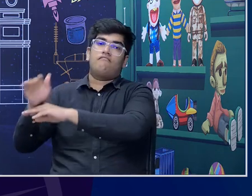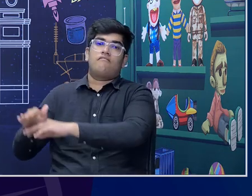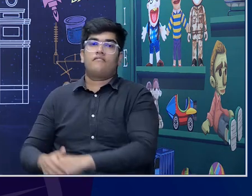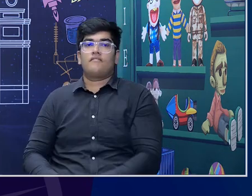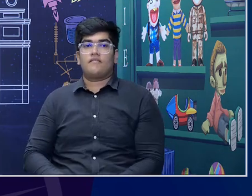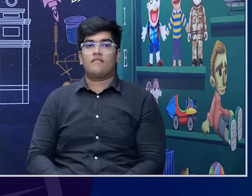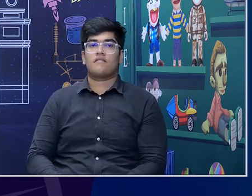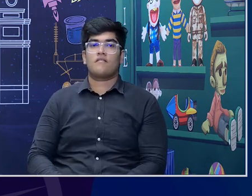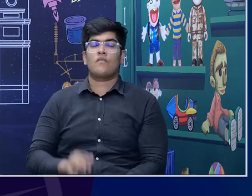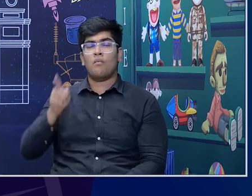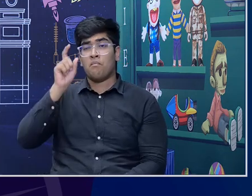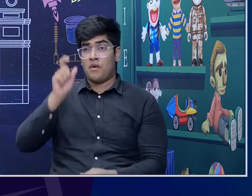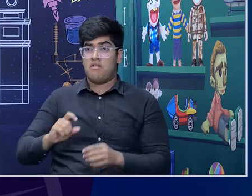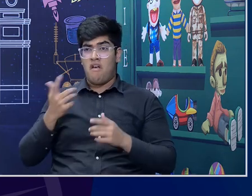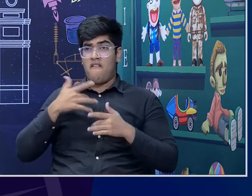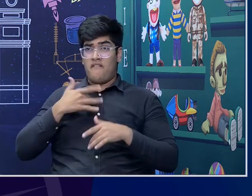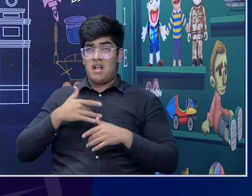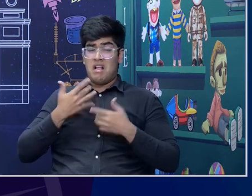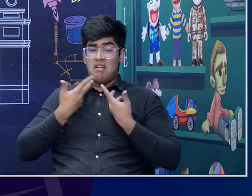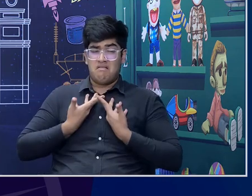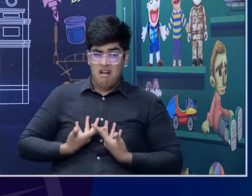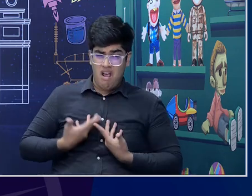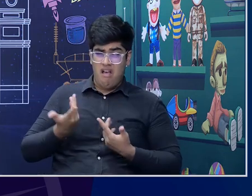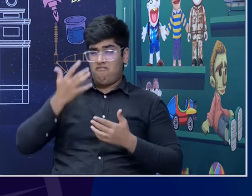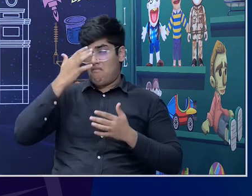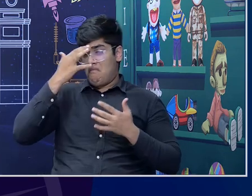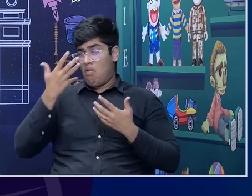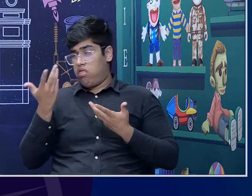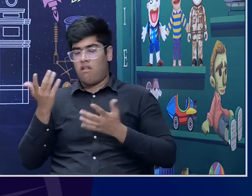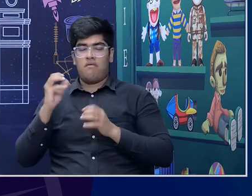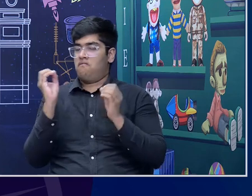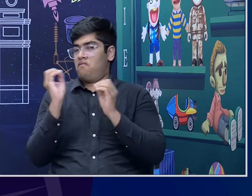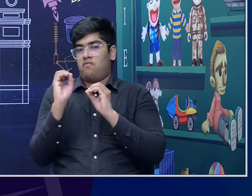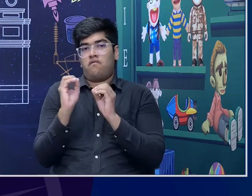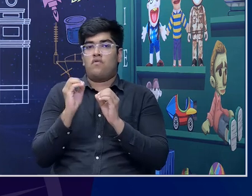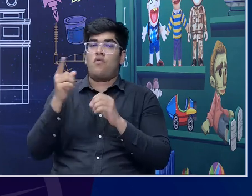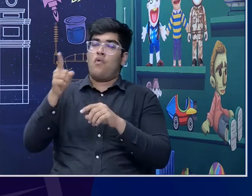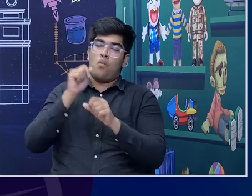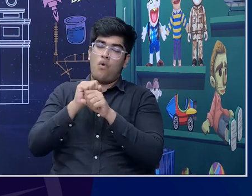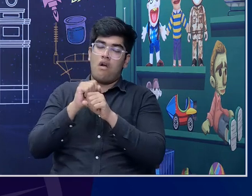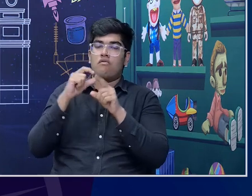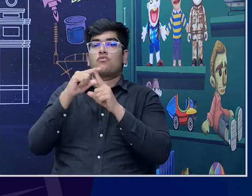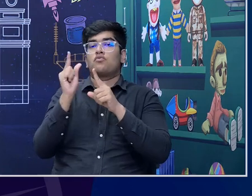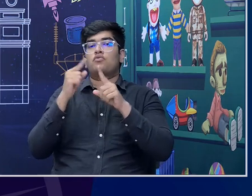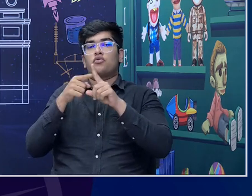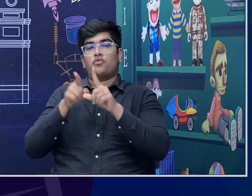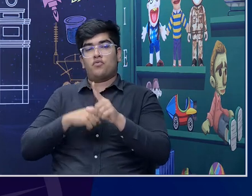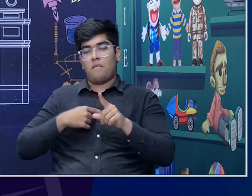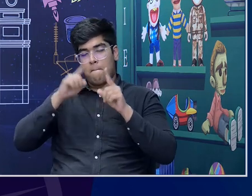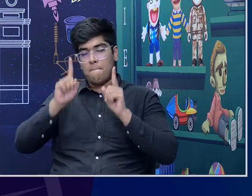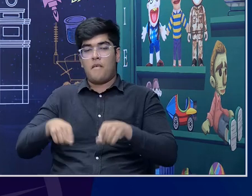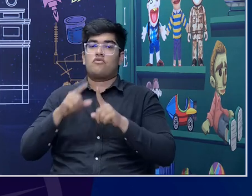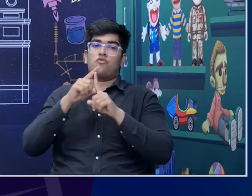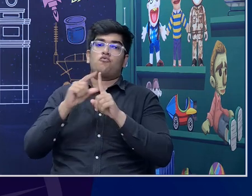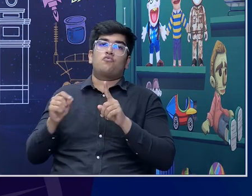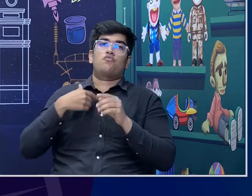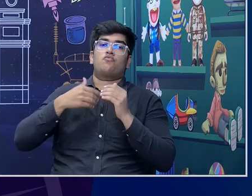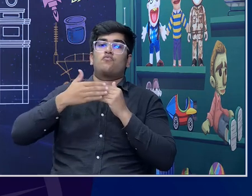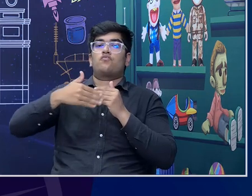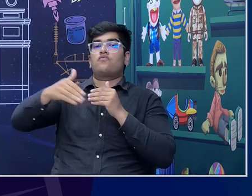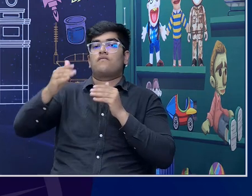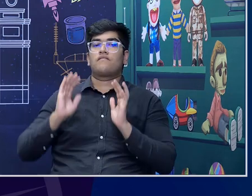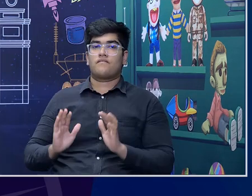बिल्कुल भी थकान नहीं आती थी, उनको लगता था, कि भई कोई बात नहीं, मुझे तो ये सेवा है, और मुझे ये करने ही करने है, जी, मैम